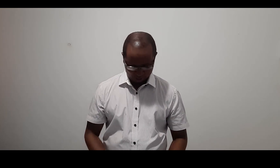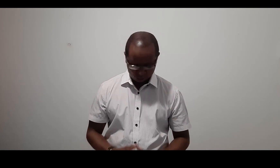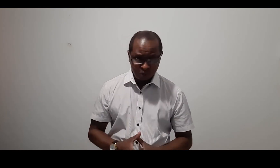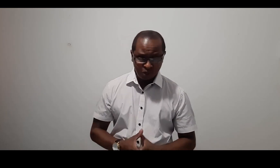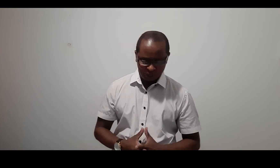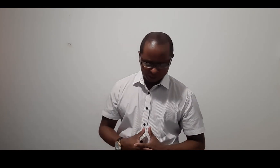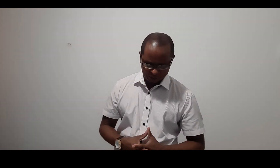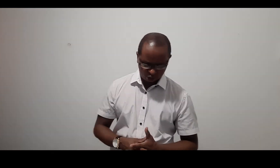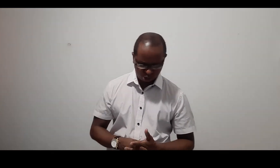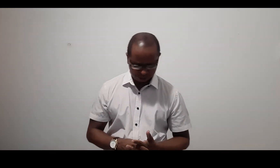Zao no ilazan'i Jesosy